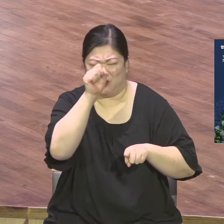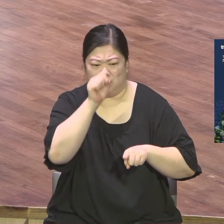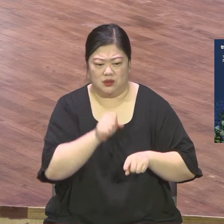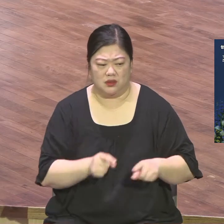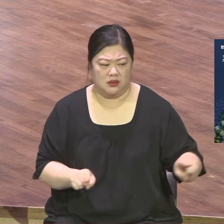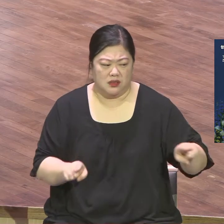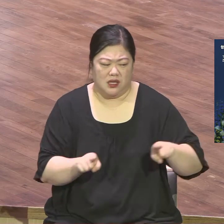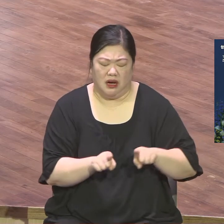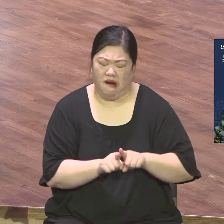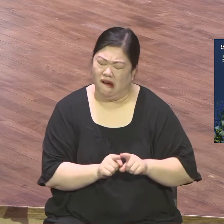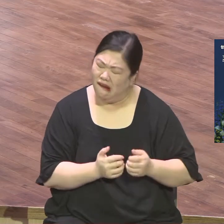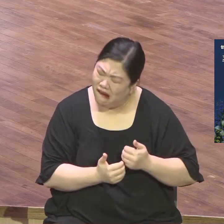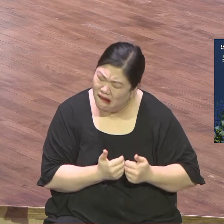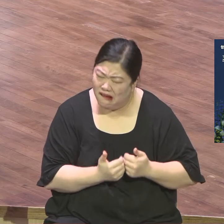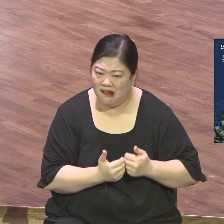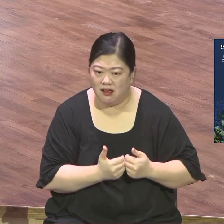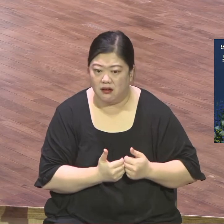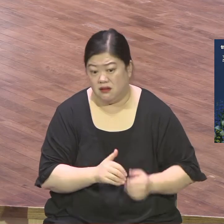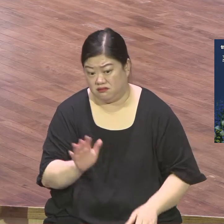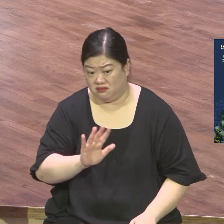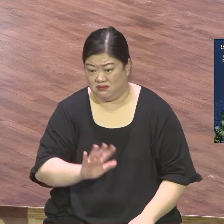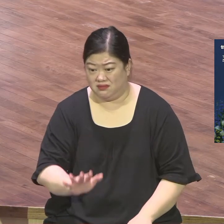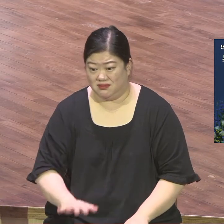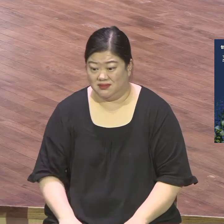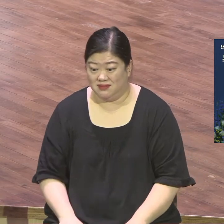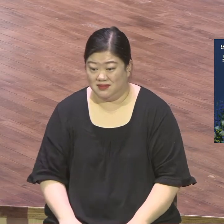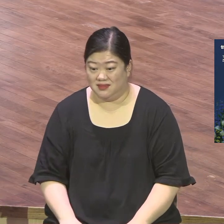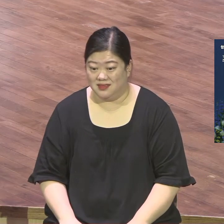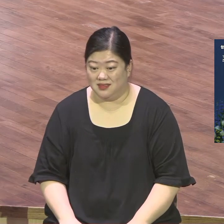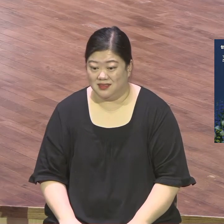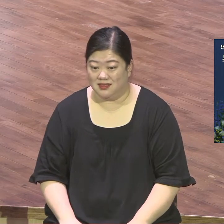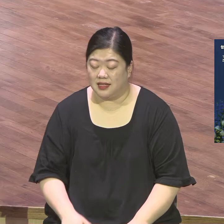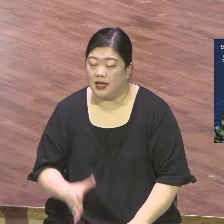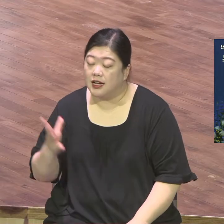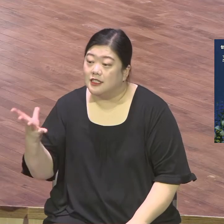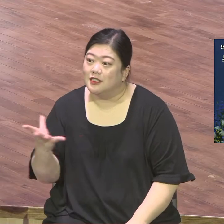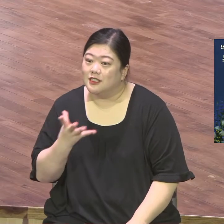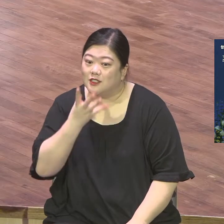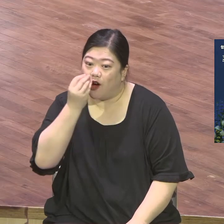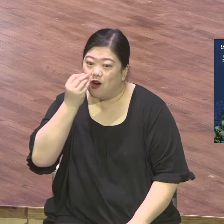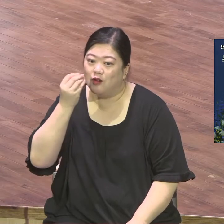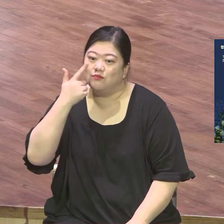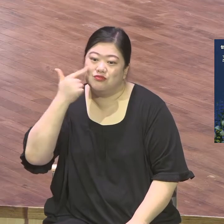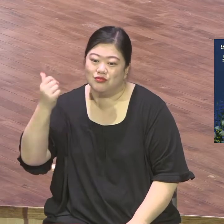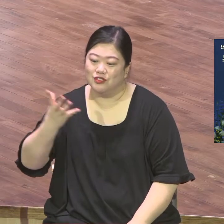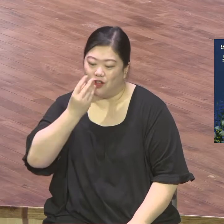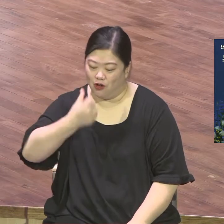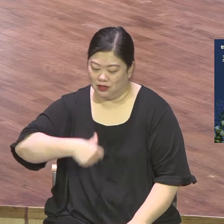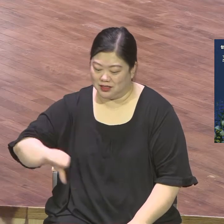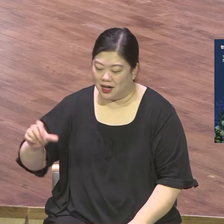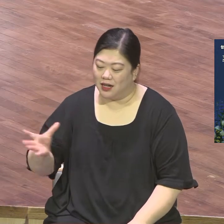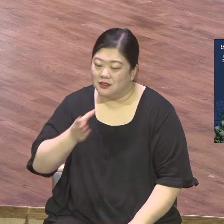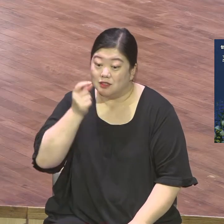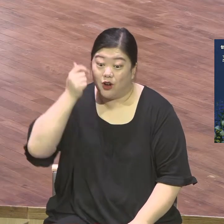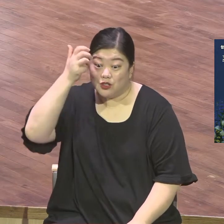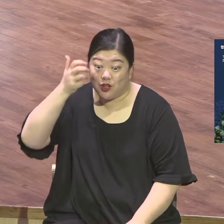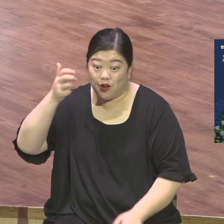이 힘과 능력으로 불가능합니다, 이거. 그런데 성삼위 하나님과 24시 누리게